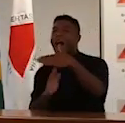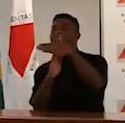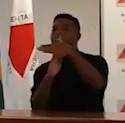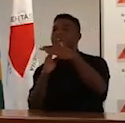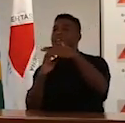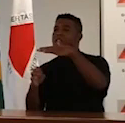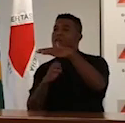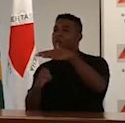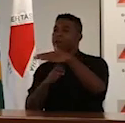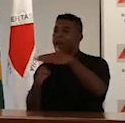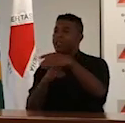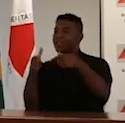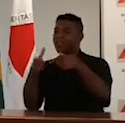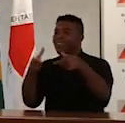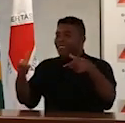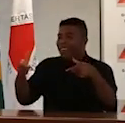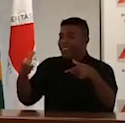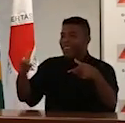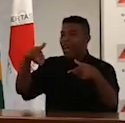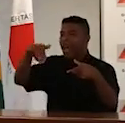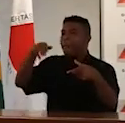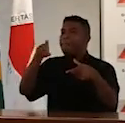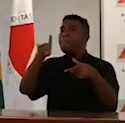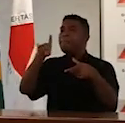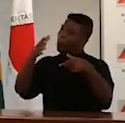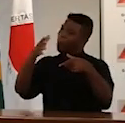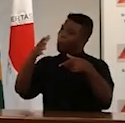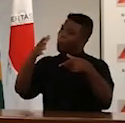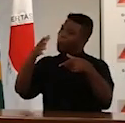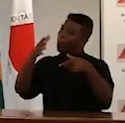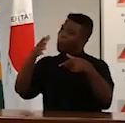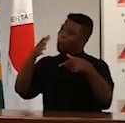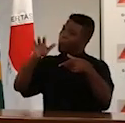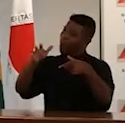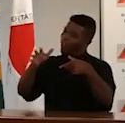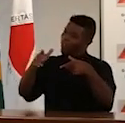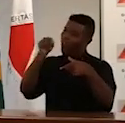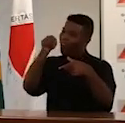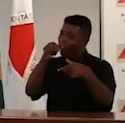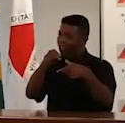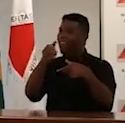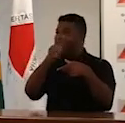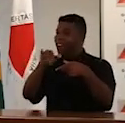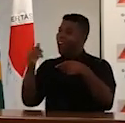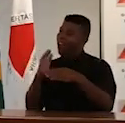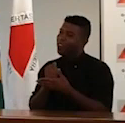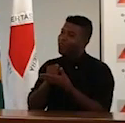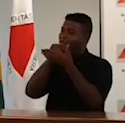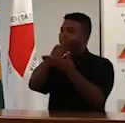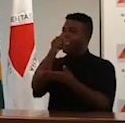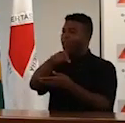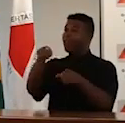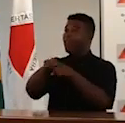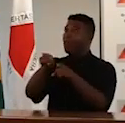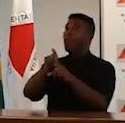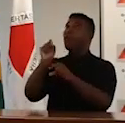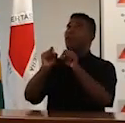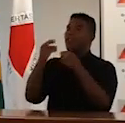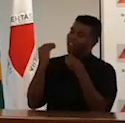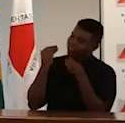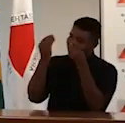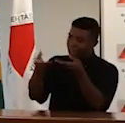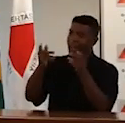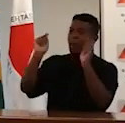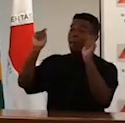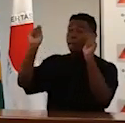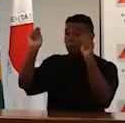vai dar um fôlego extra e vai liberar, com todos esses programas lançados, uma possibilidade de montagem de